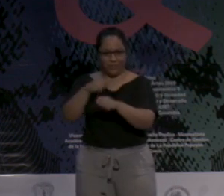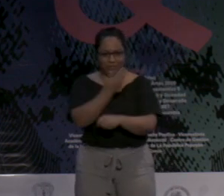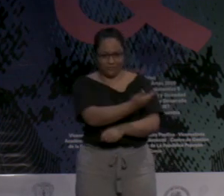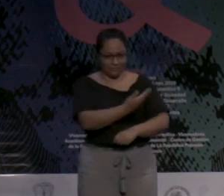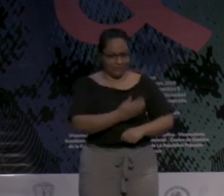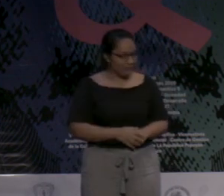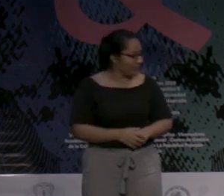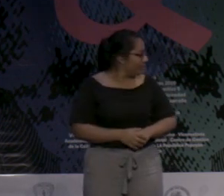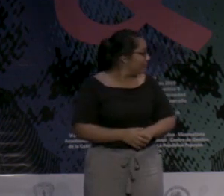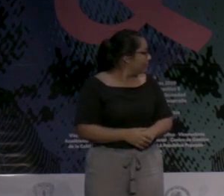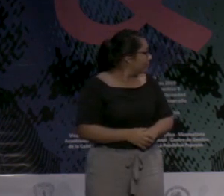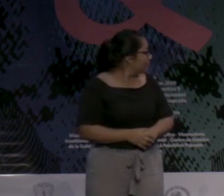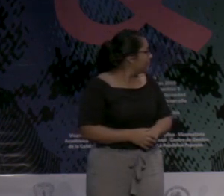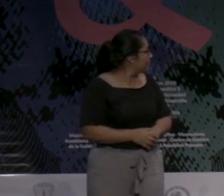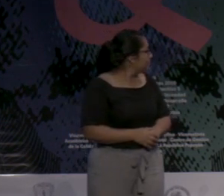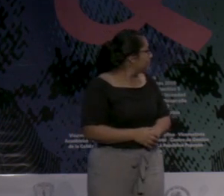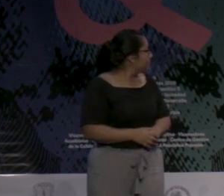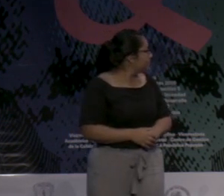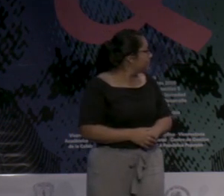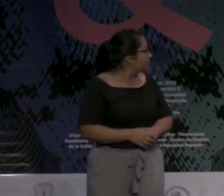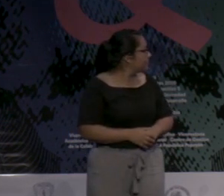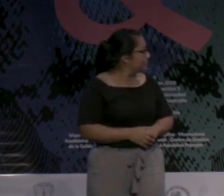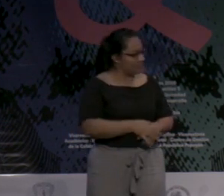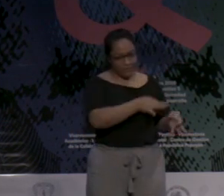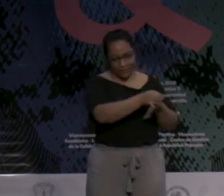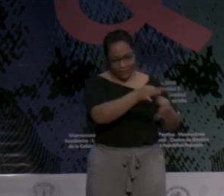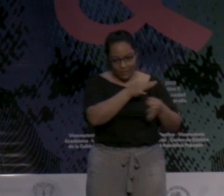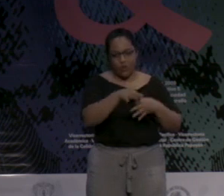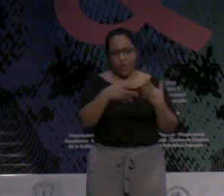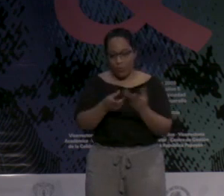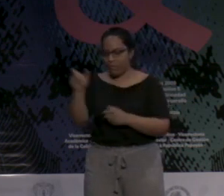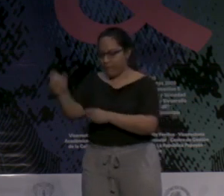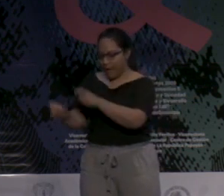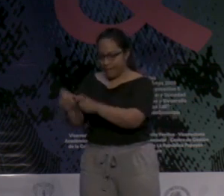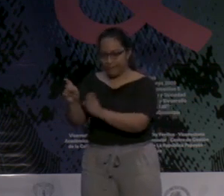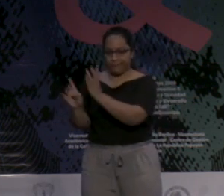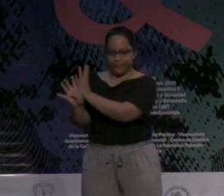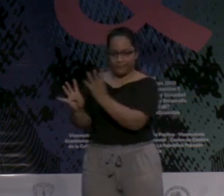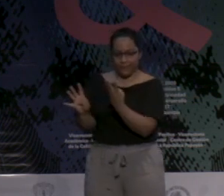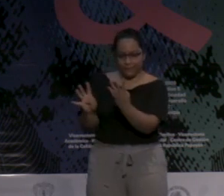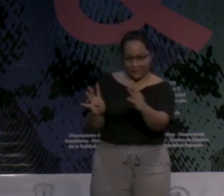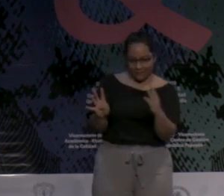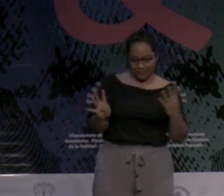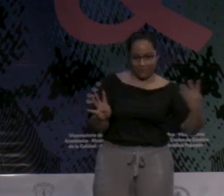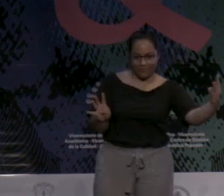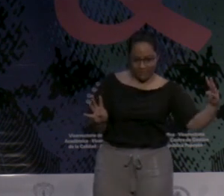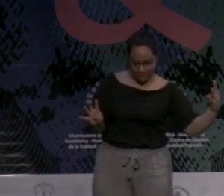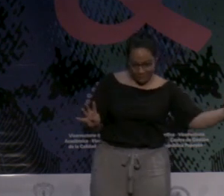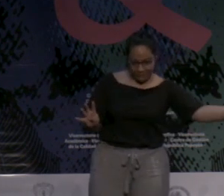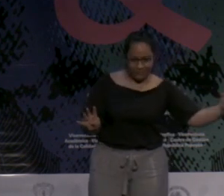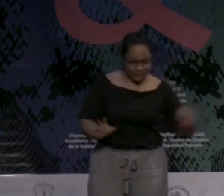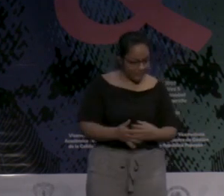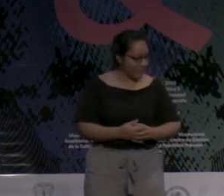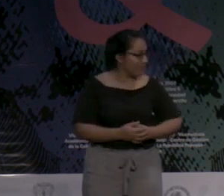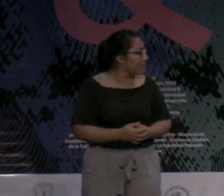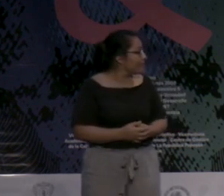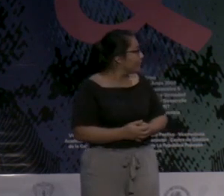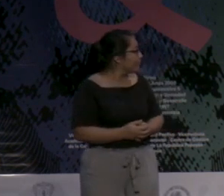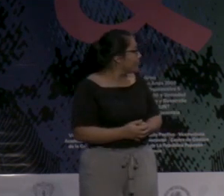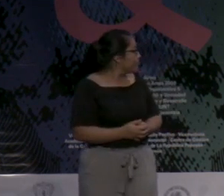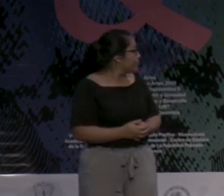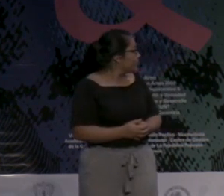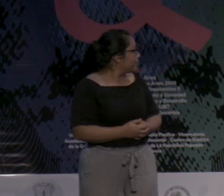Y en principio fue una cadena de personas que se paró pensando que tenía sentido pensar en las personas que estaban al otro lado de